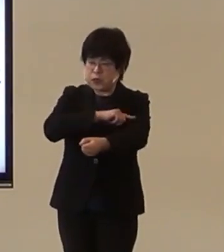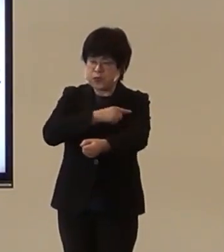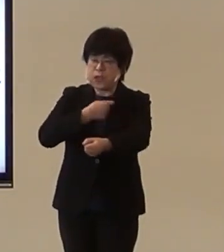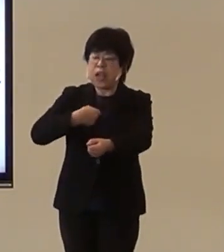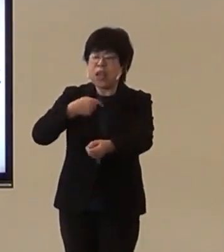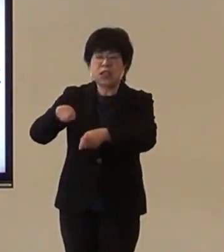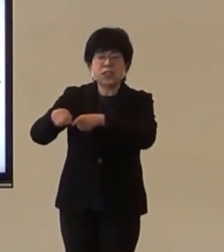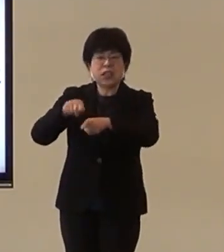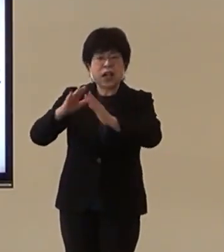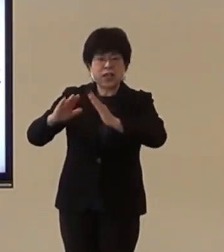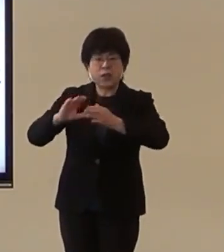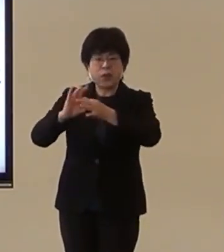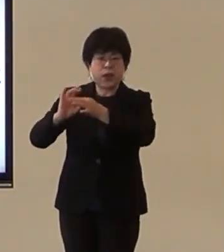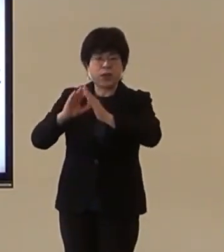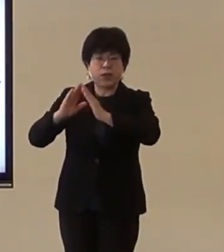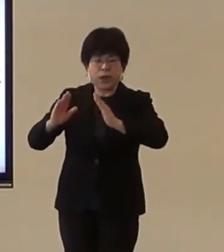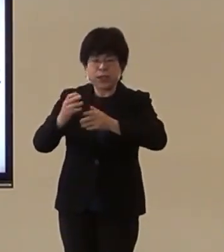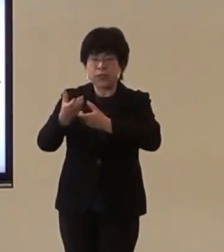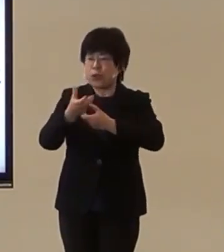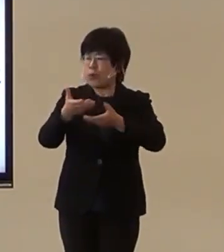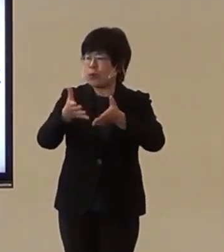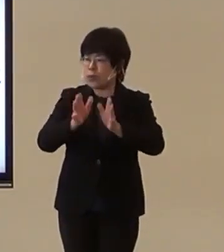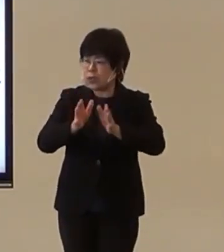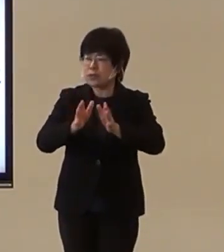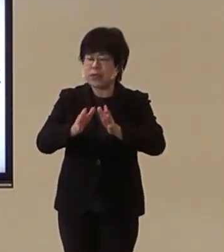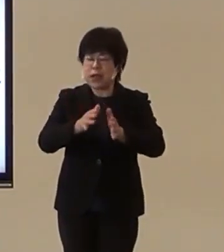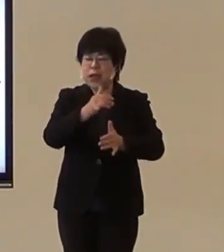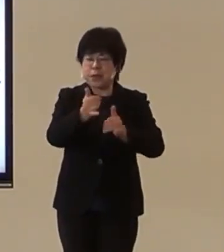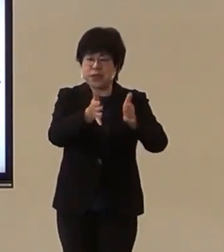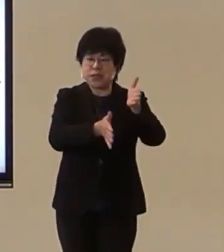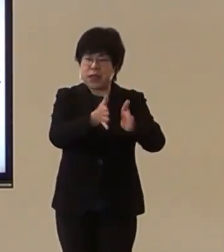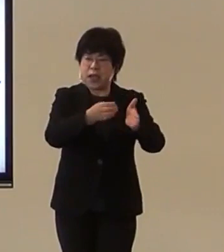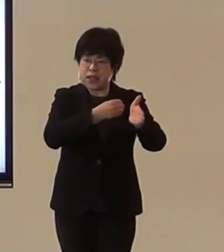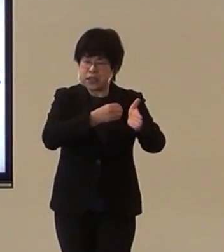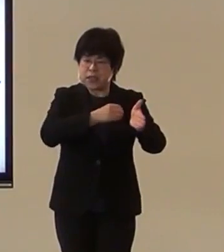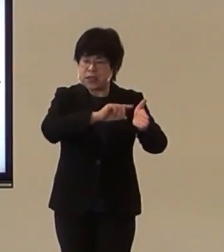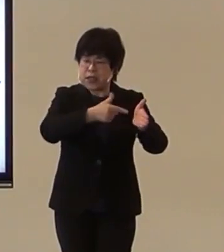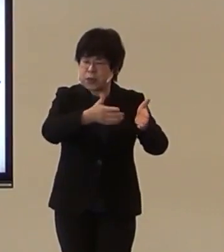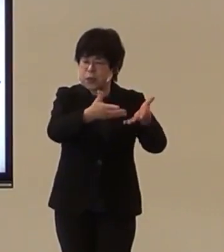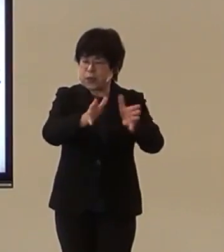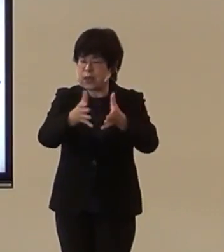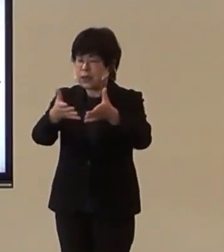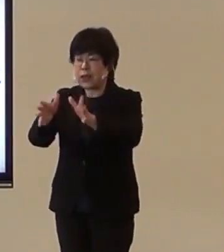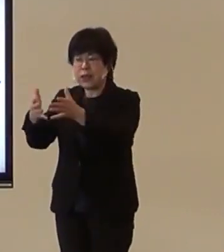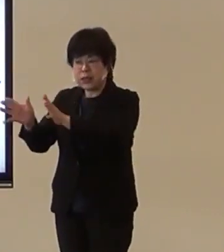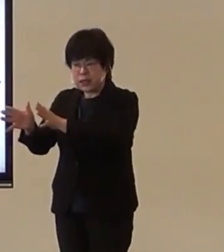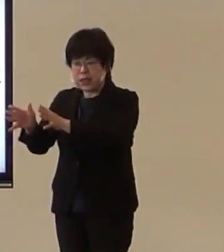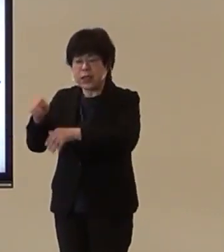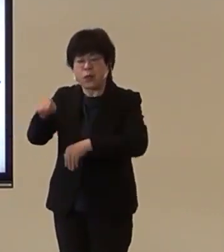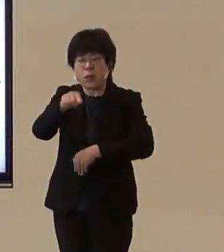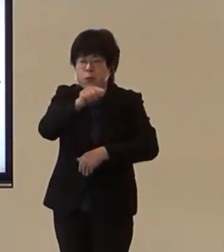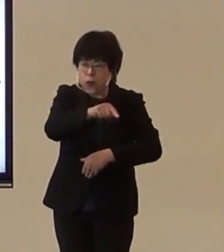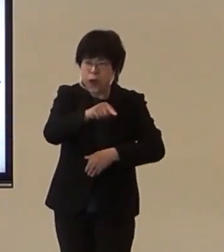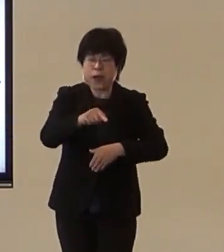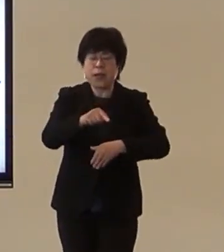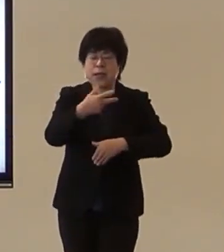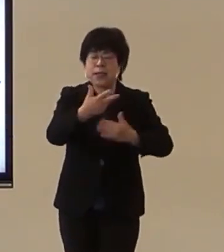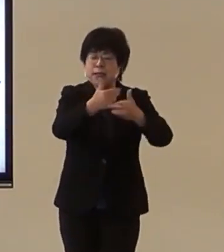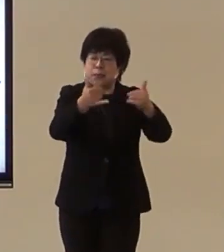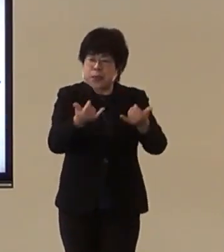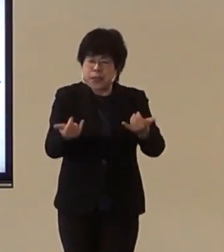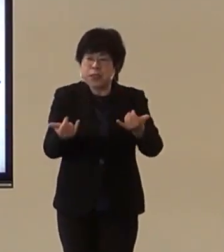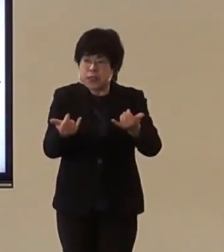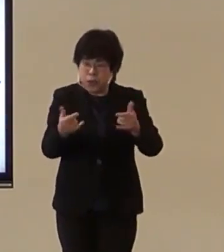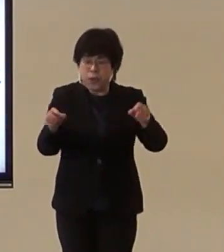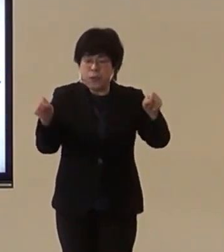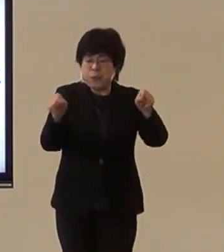会、甲府消防団、民生委員、児童委員、連絡協議会、全て、日常的に市民と寄り添い、